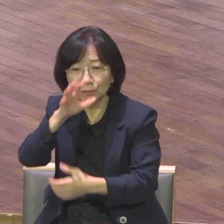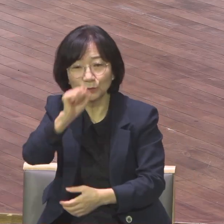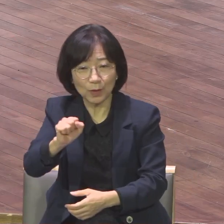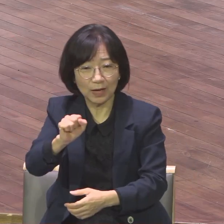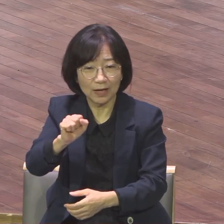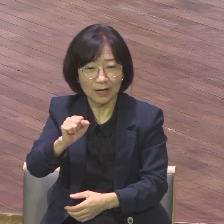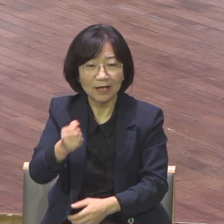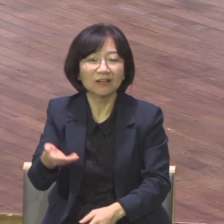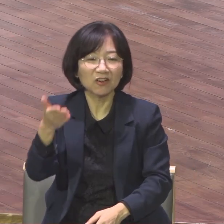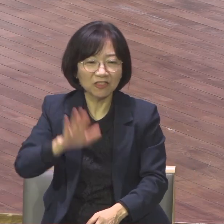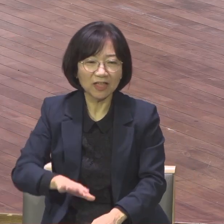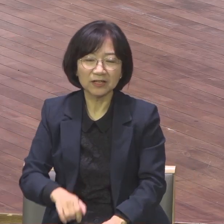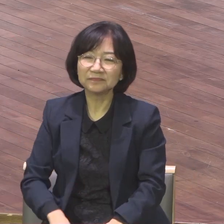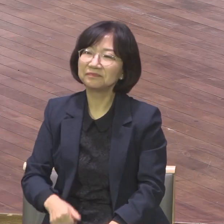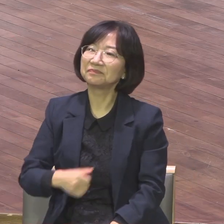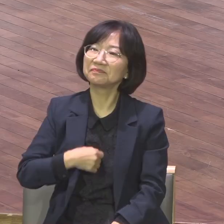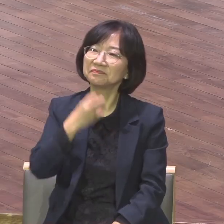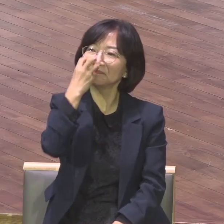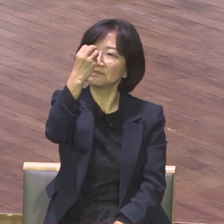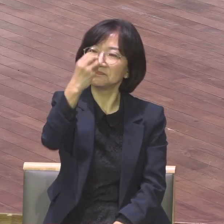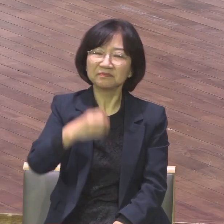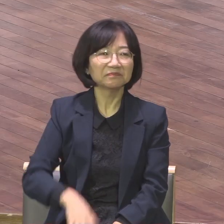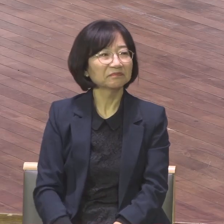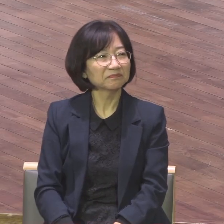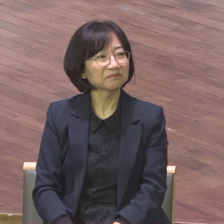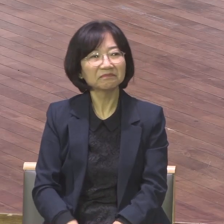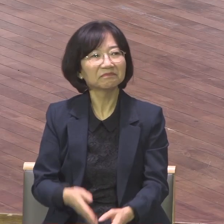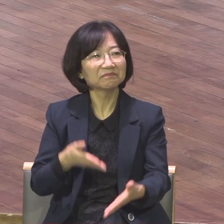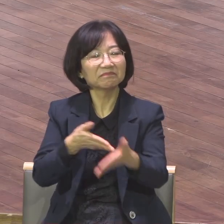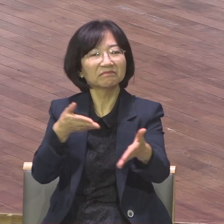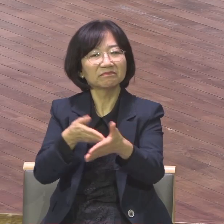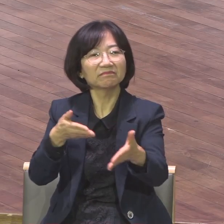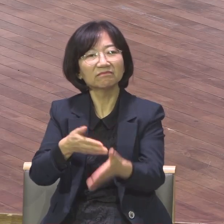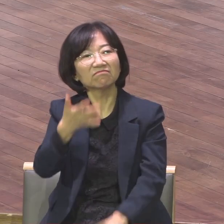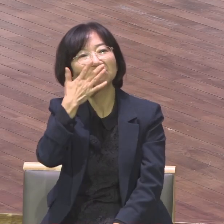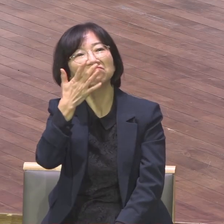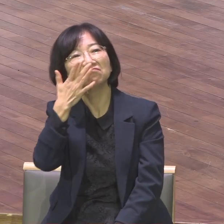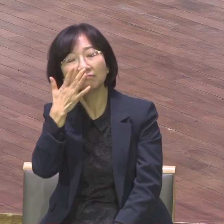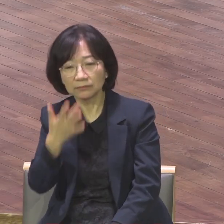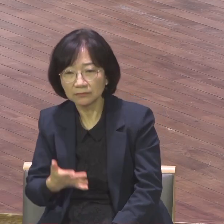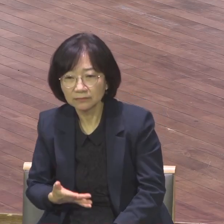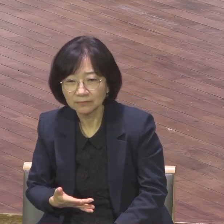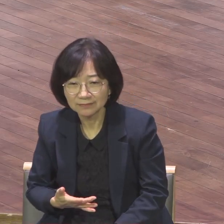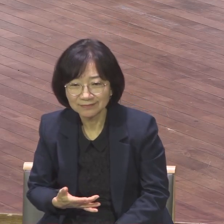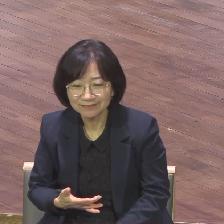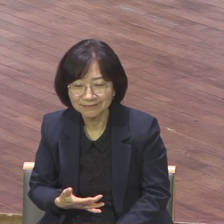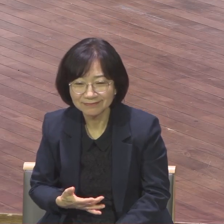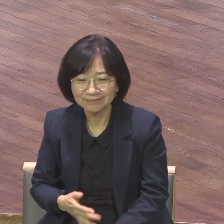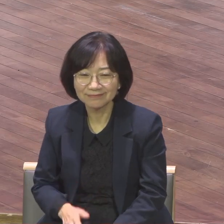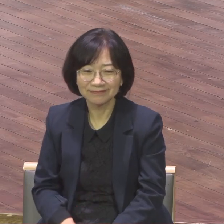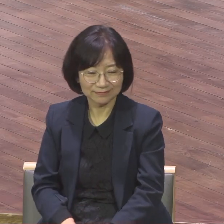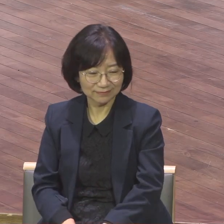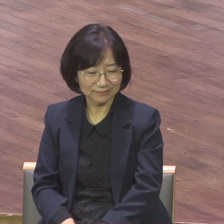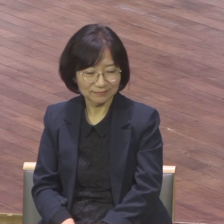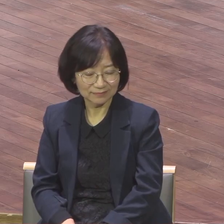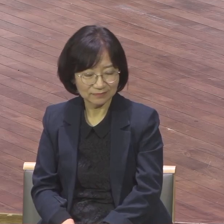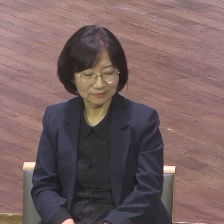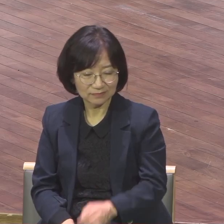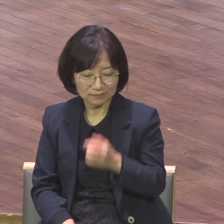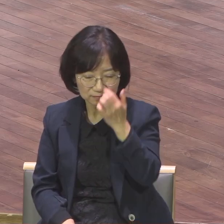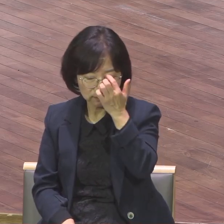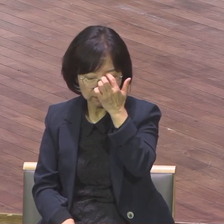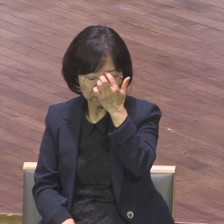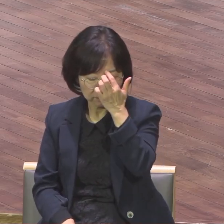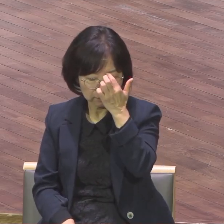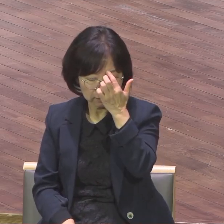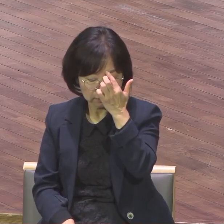은혜 못 받겠다는 그 교만이 없어지면 되는데 계속. 그래서 이 반면에 에레미야는 하나님의 심판